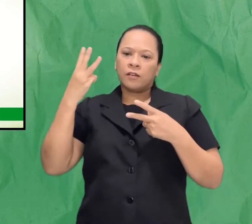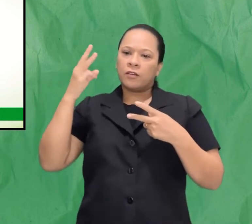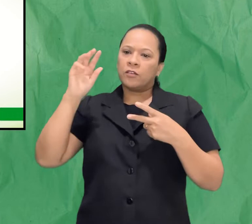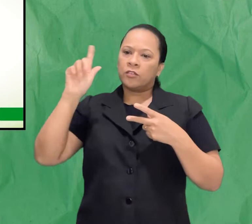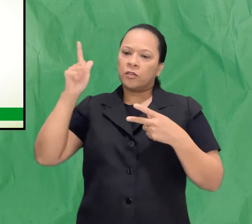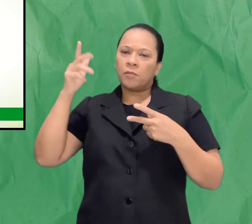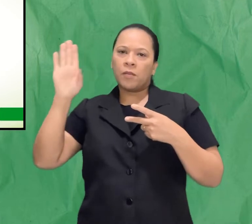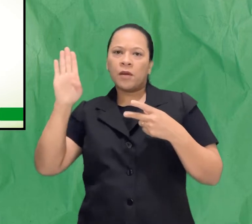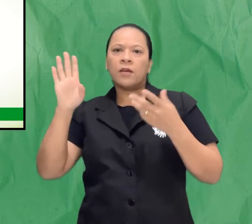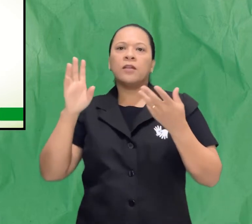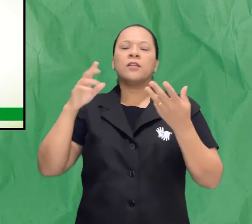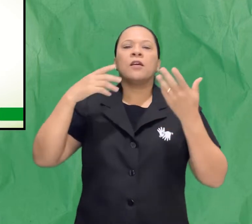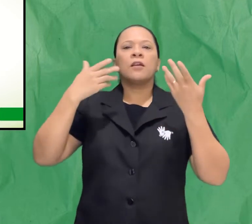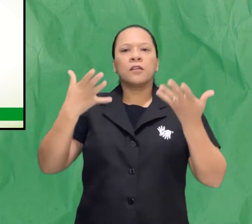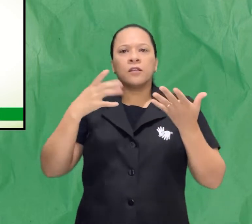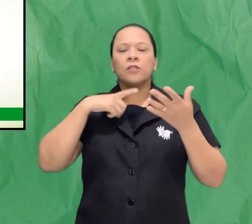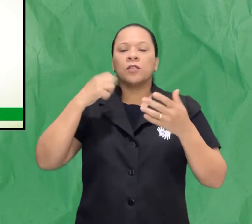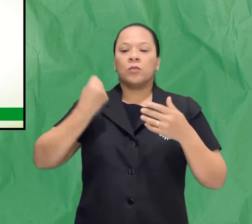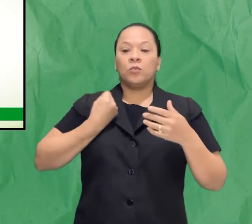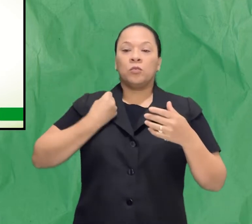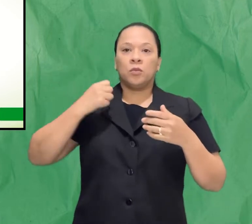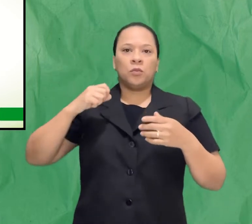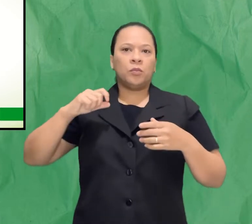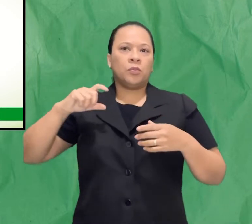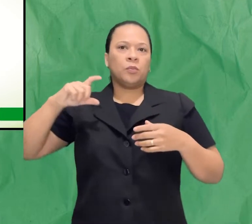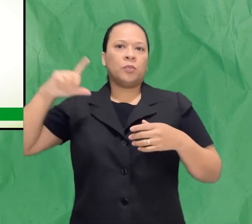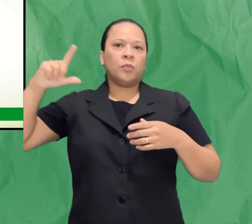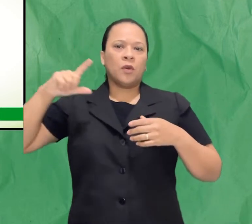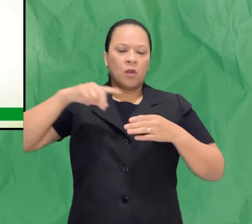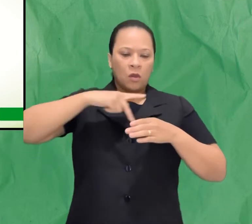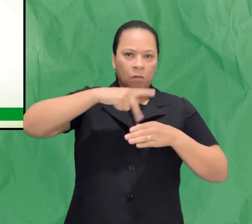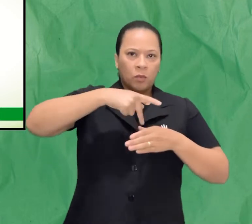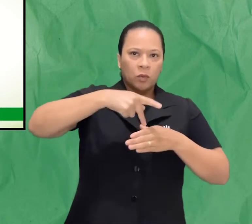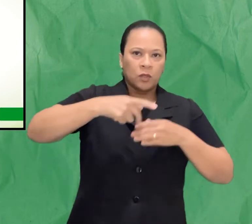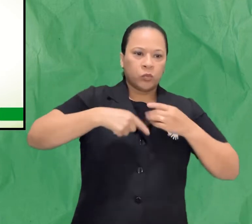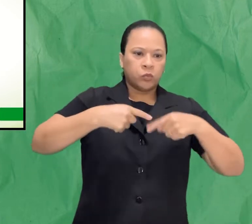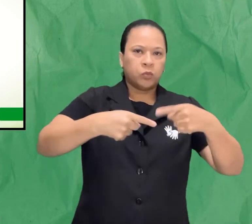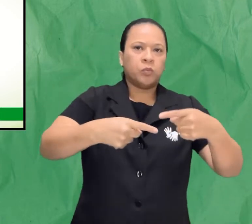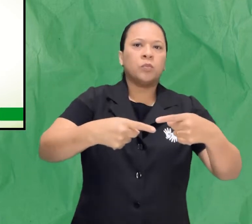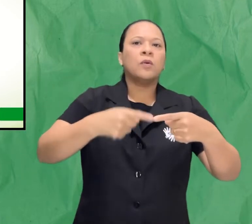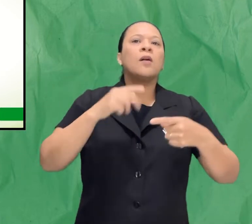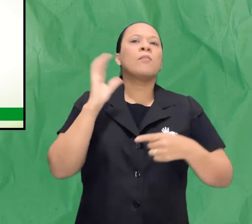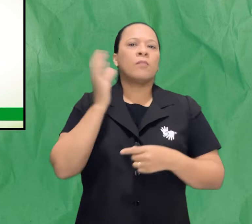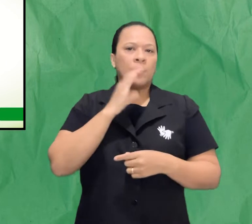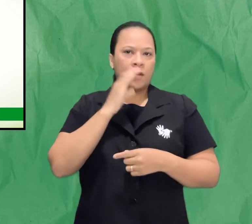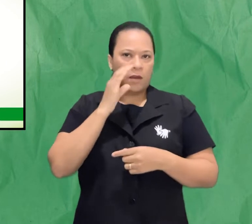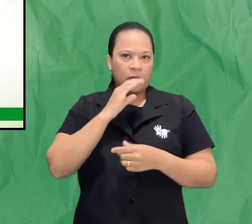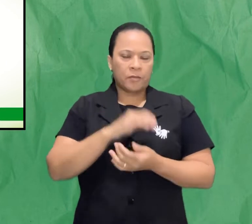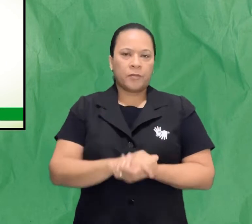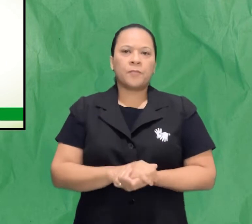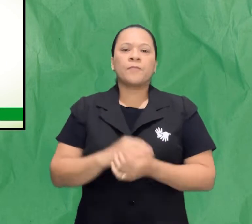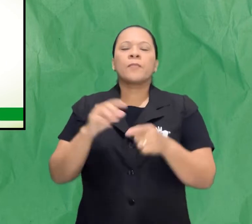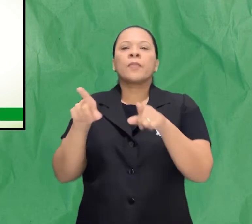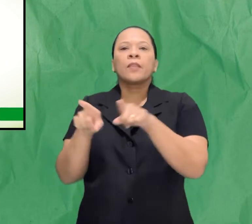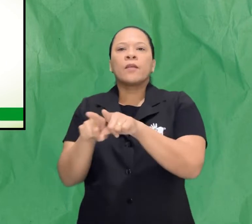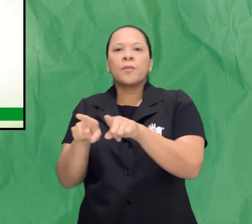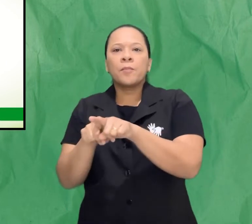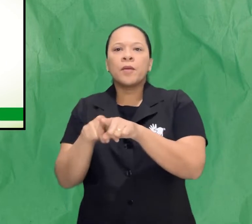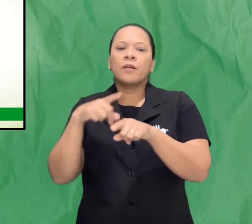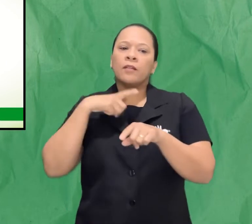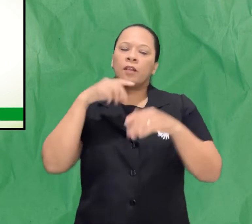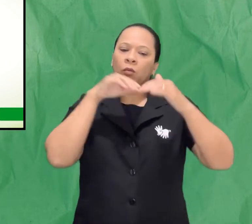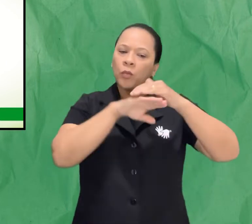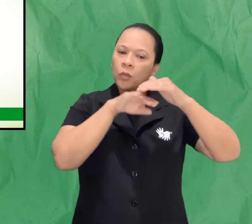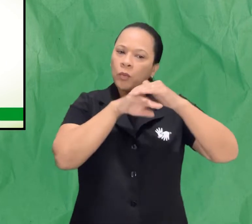maior este número, mais instruções ele consegue processar, mais rápido ele consegue processar. Também tem um